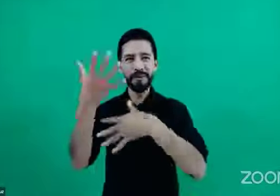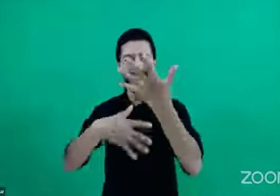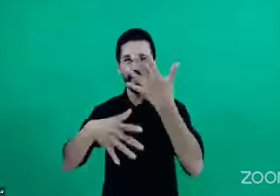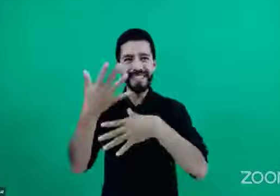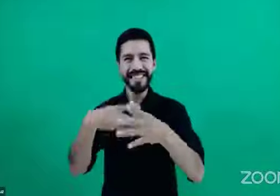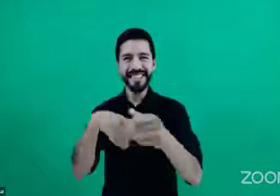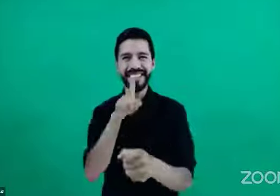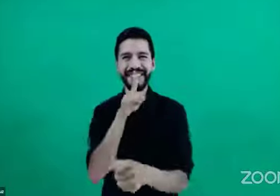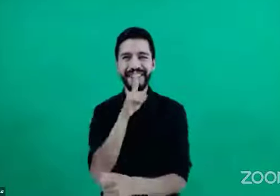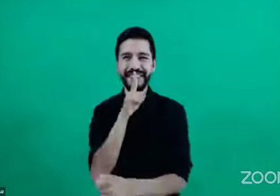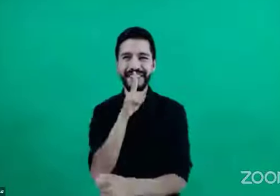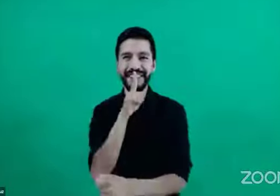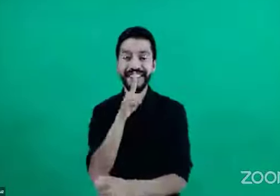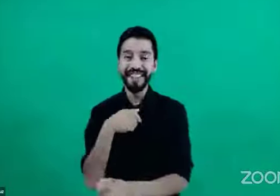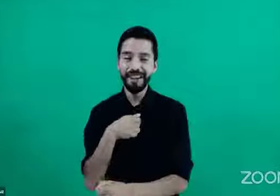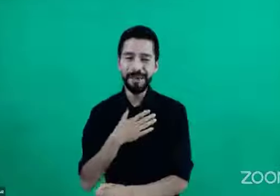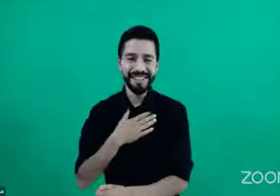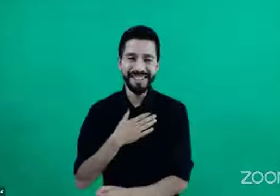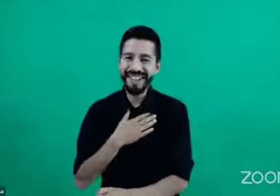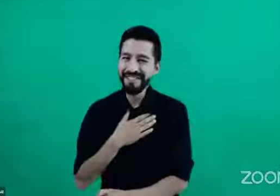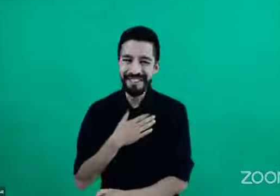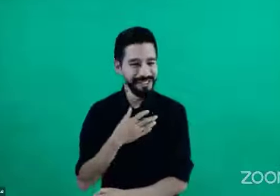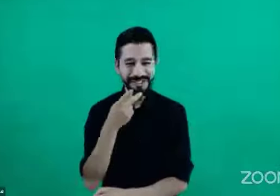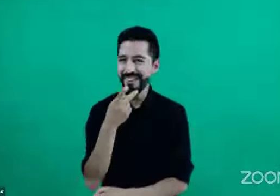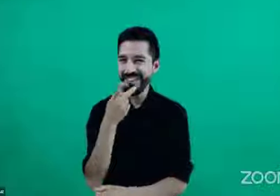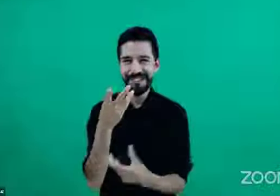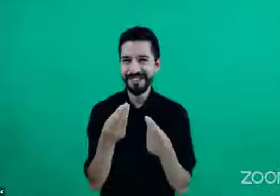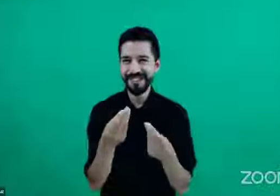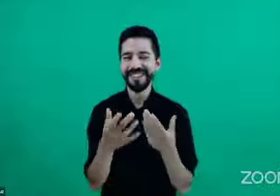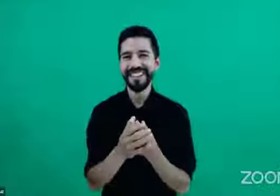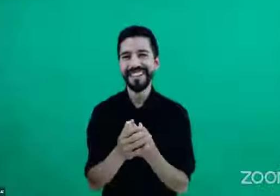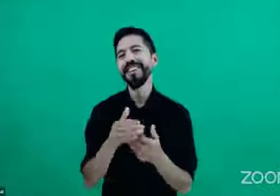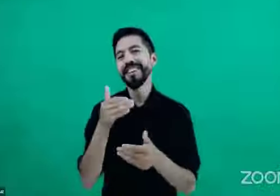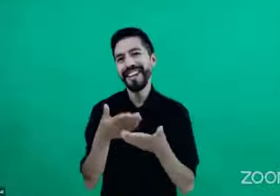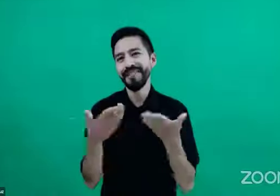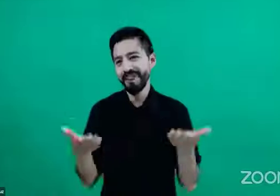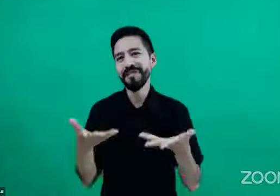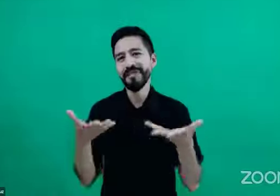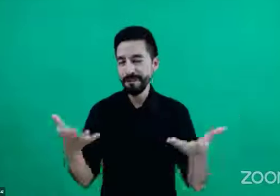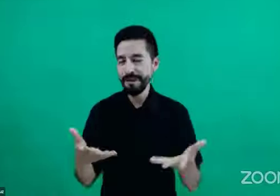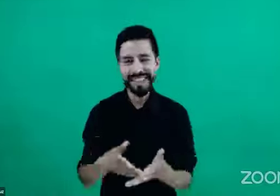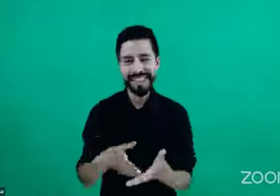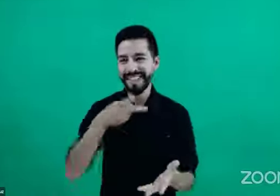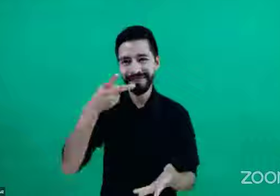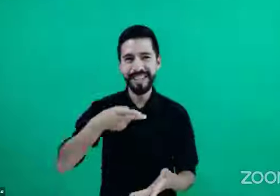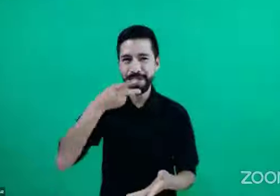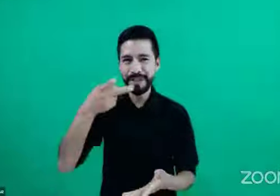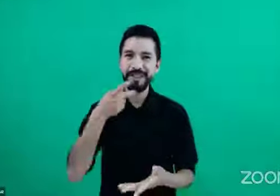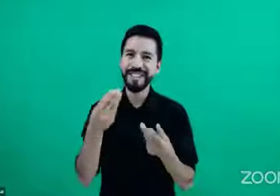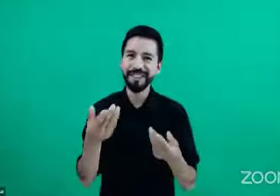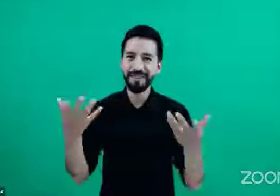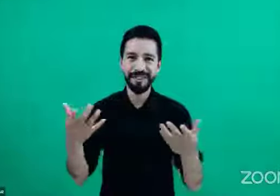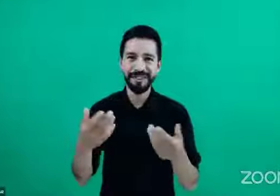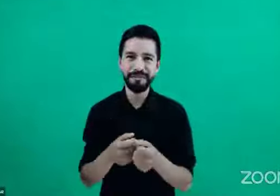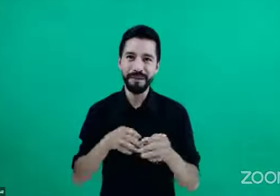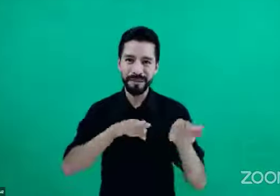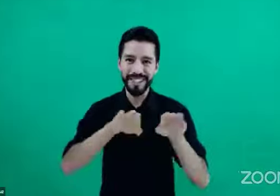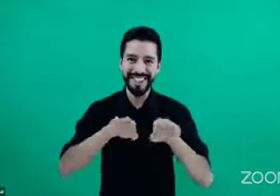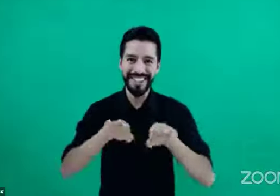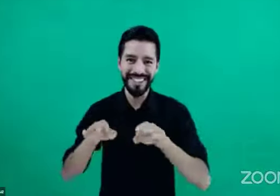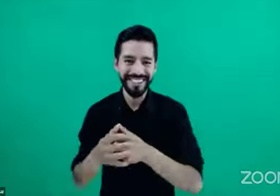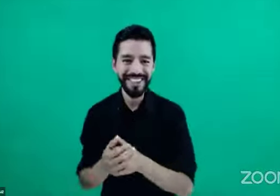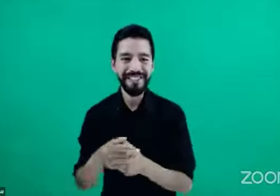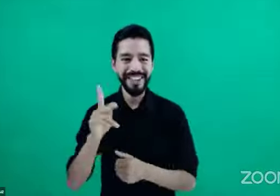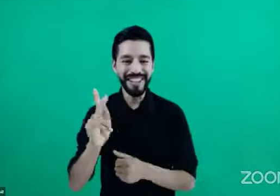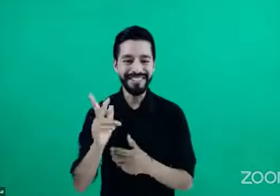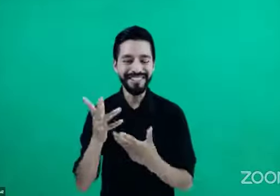se comunicaban sin tener que hablar. Lo personal a mí no me gusta hablar mucho, aunque actualmente pues sí me la paso hablando por mi